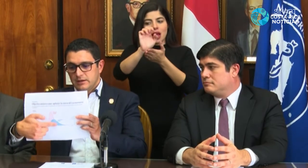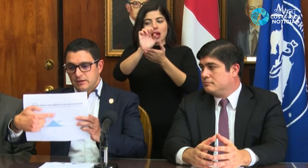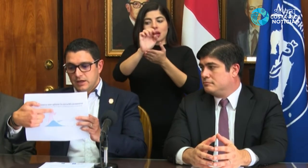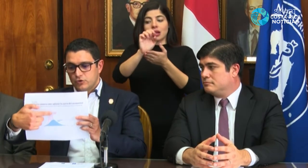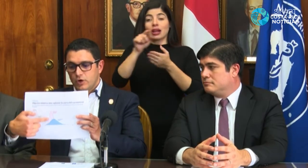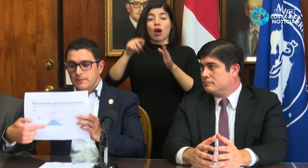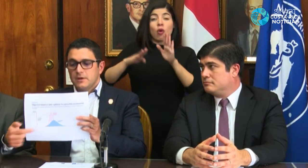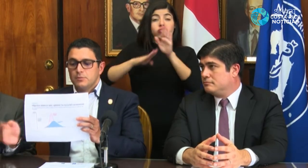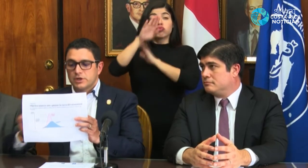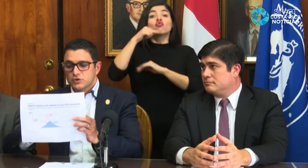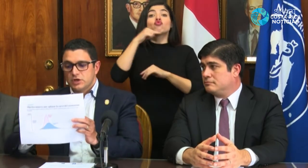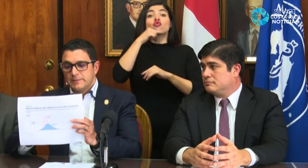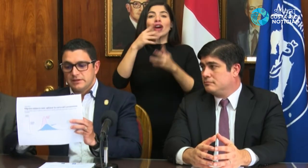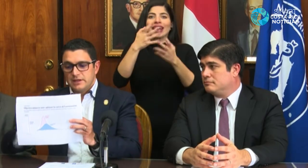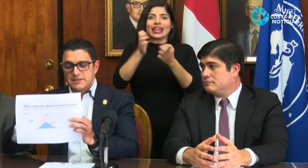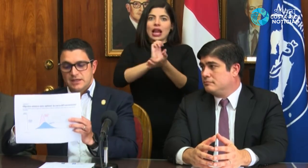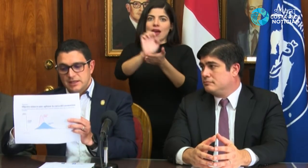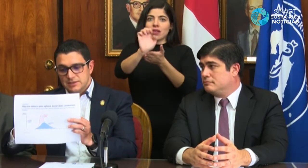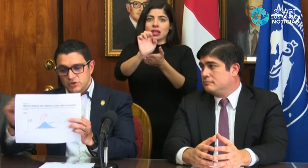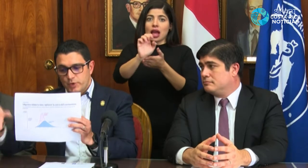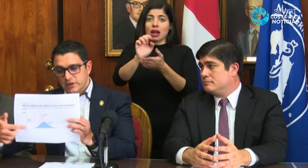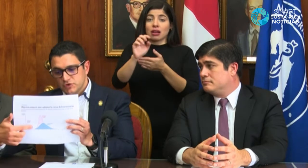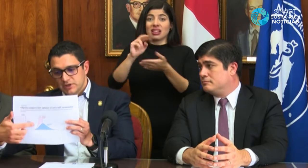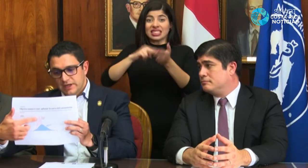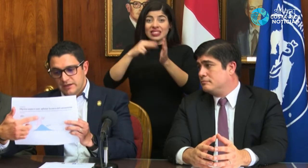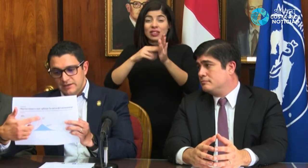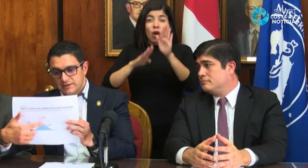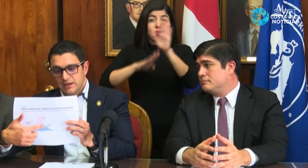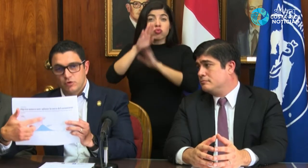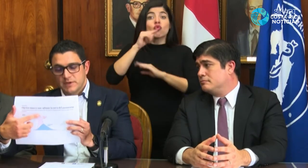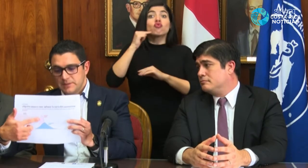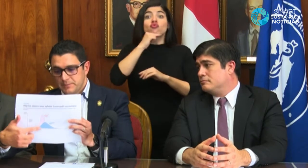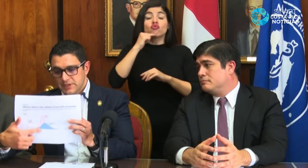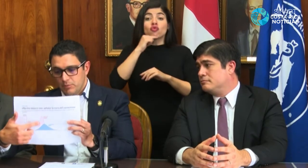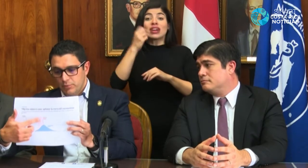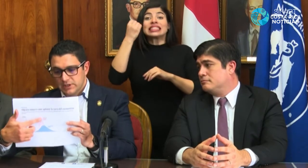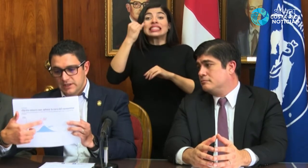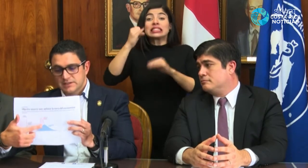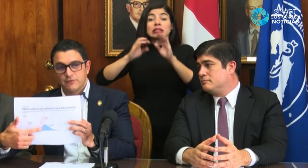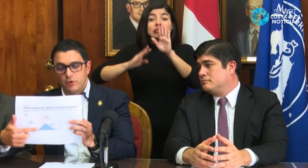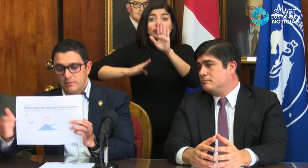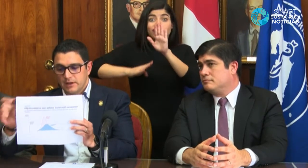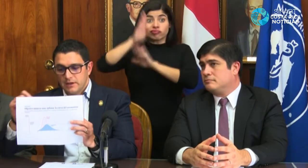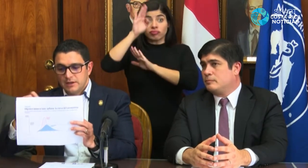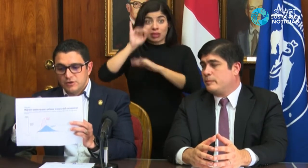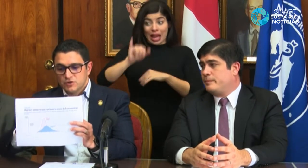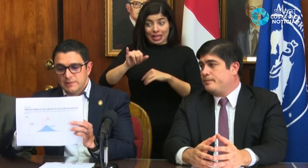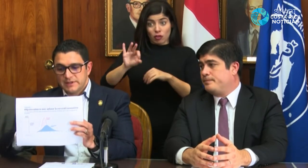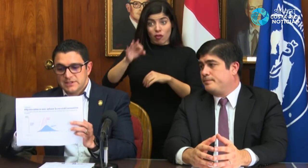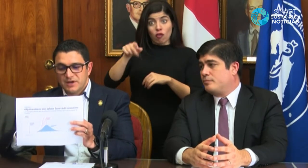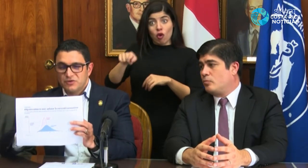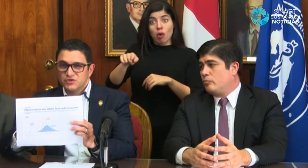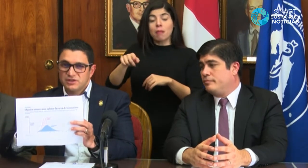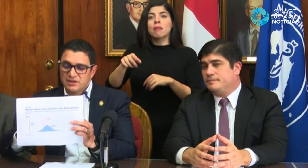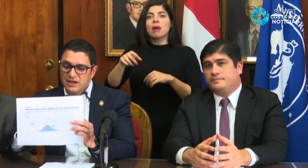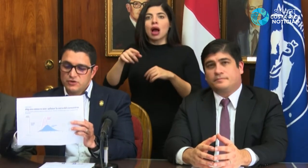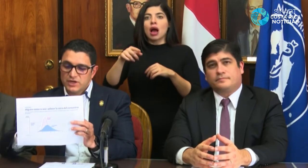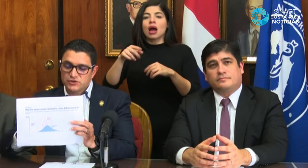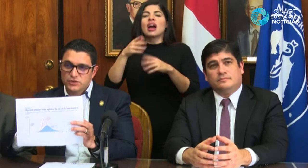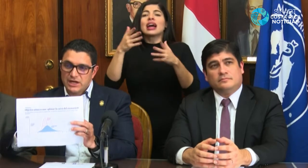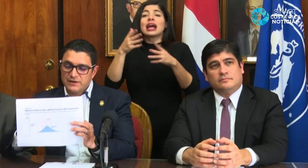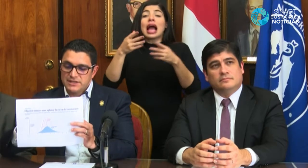de la roja, porque no solamente es que aquí se nos puede concentrar, si la curva se comporta de esta forma, no solamente se va a